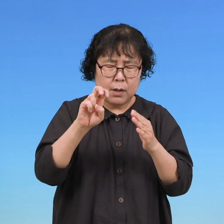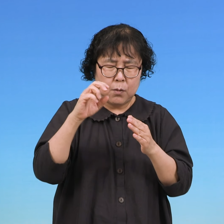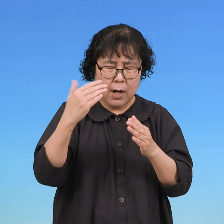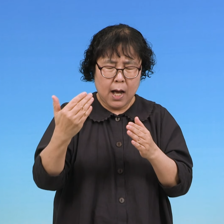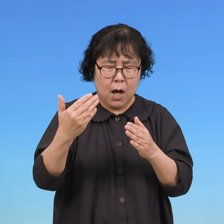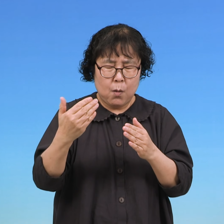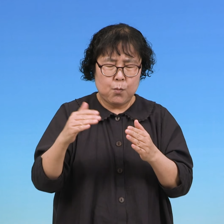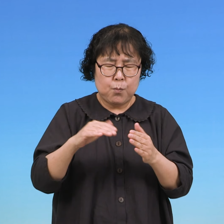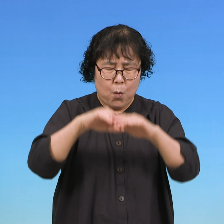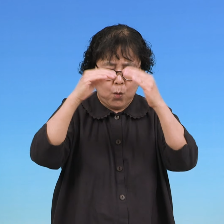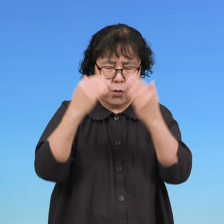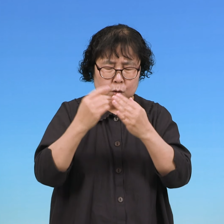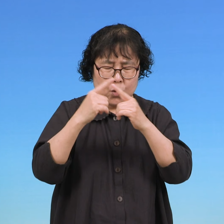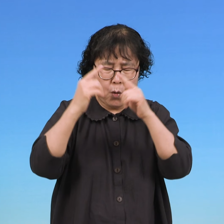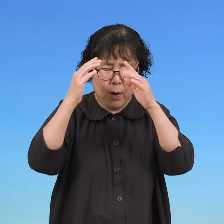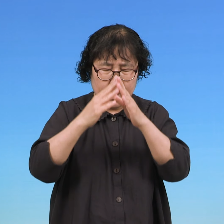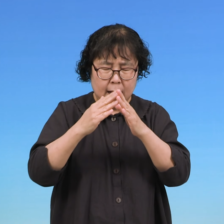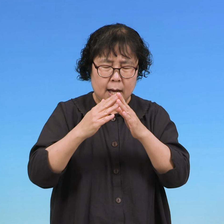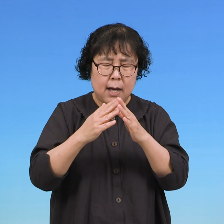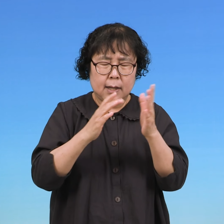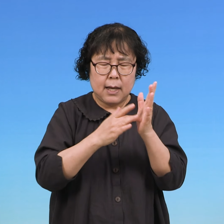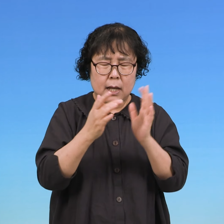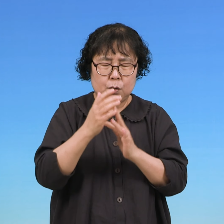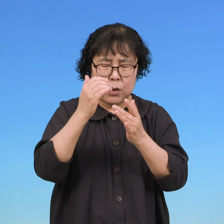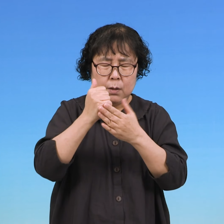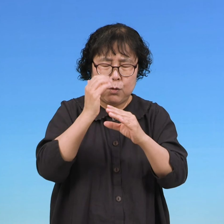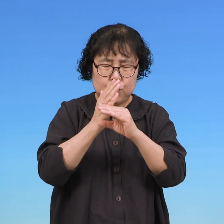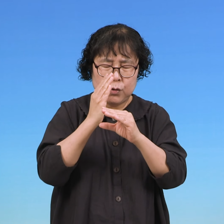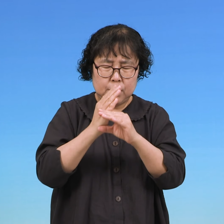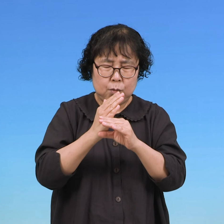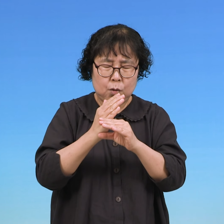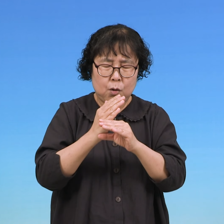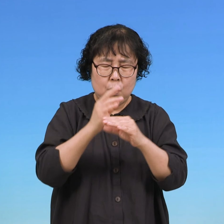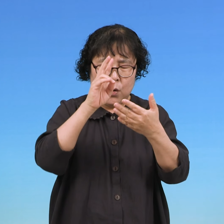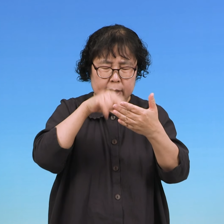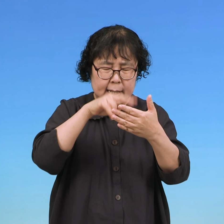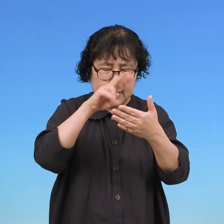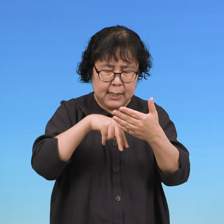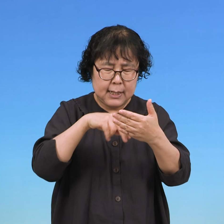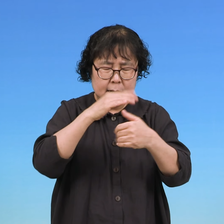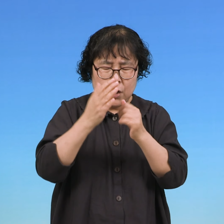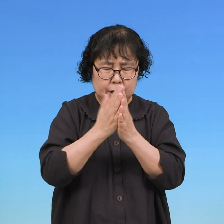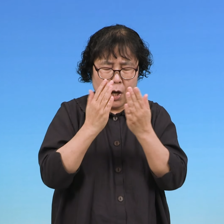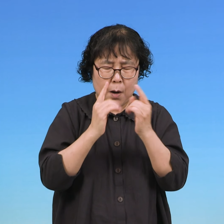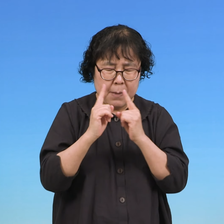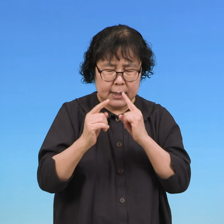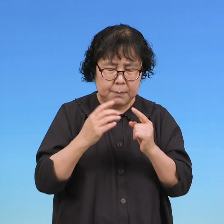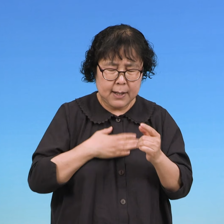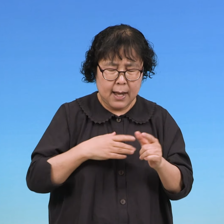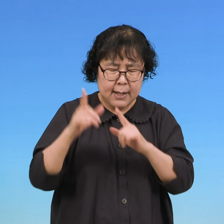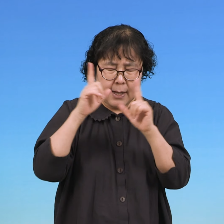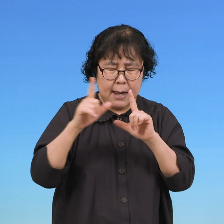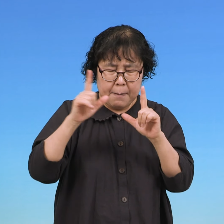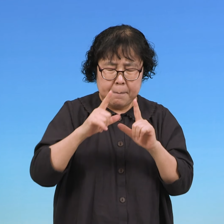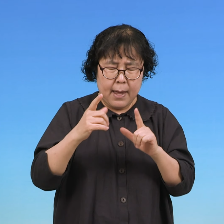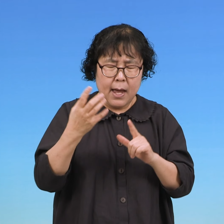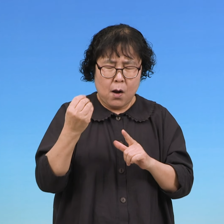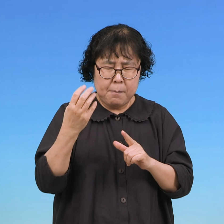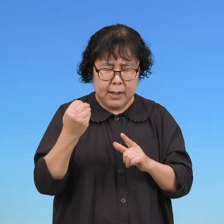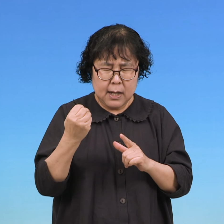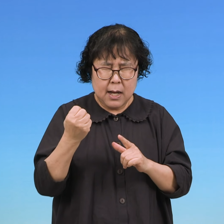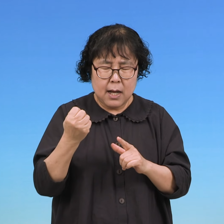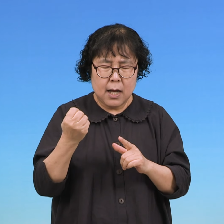교회들이 리딩 지저스 예수 그리스도를 중심으로 읽는 성경 말씀이 내 인생에 얼마나